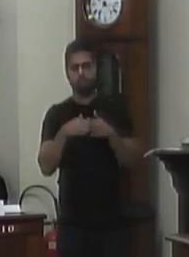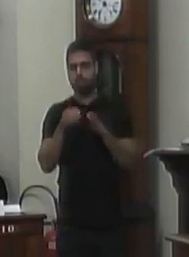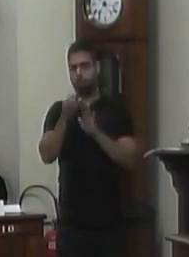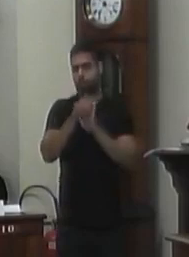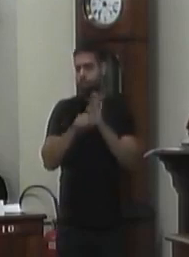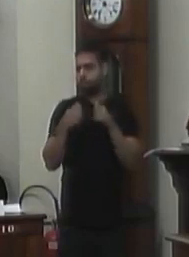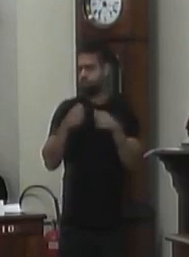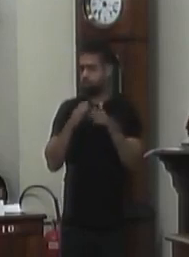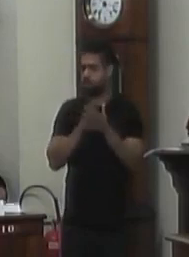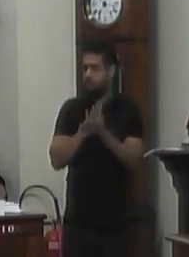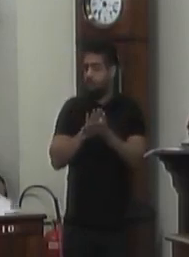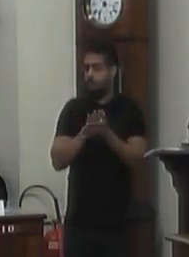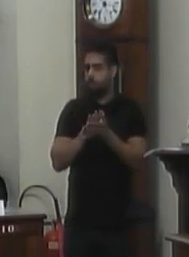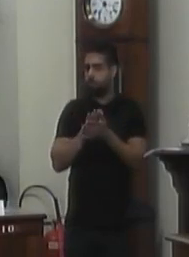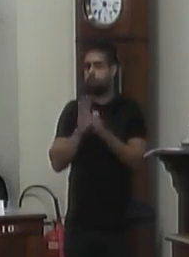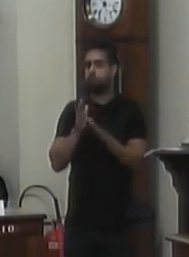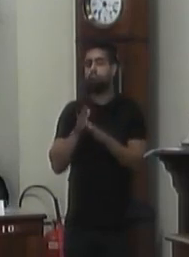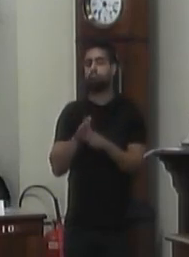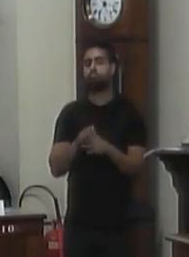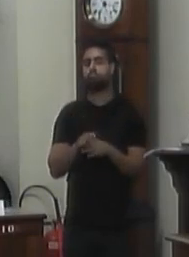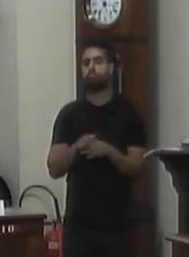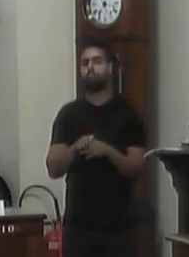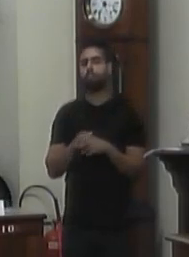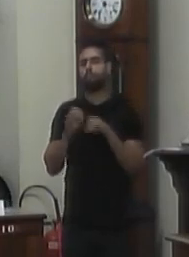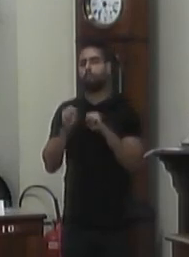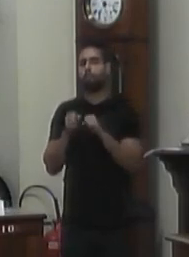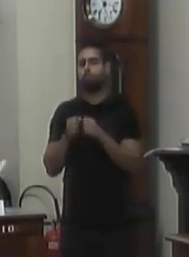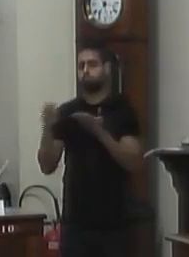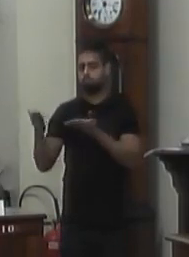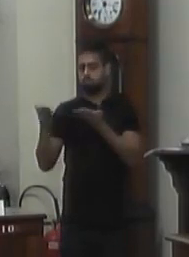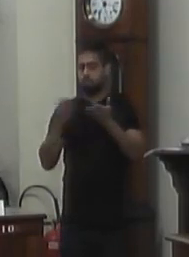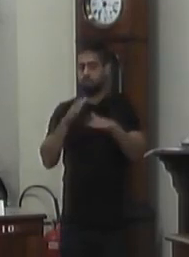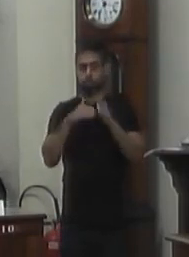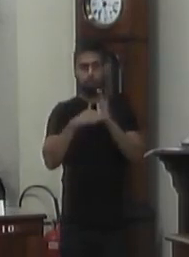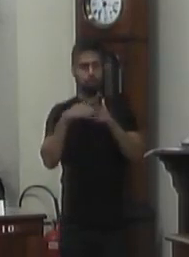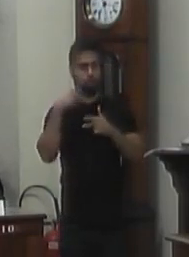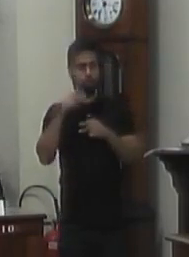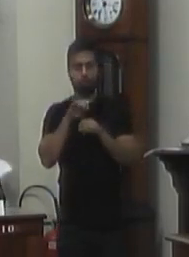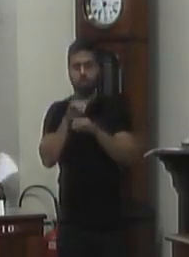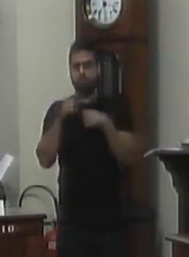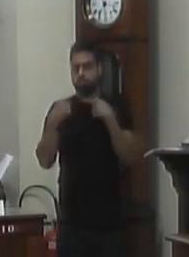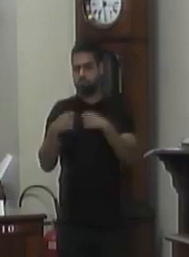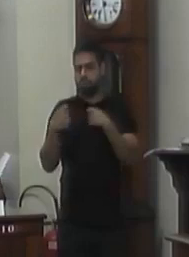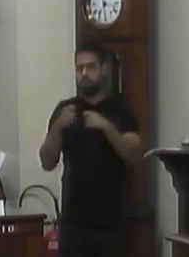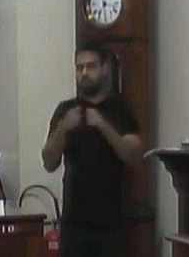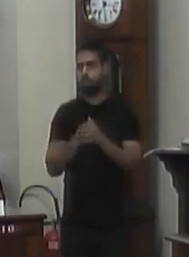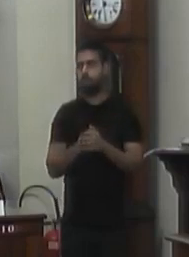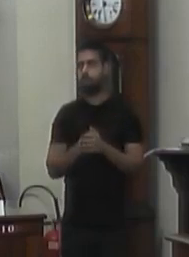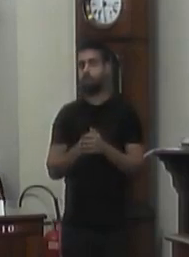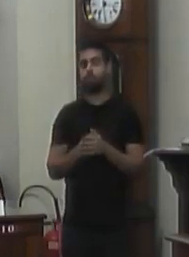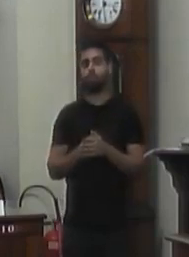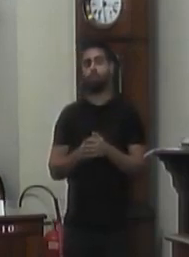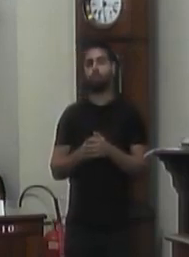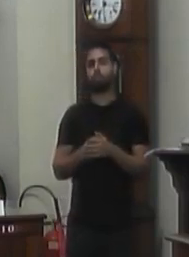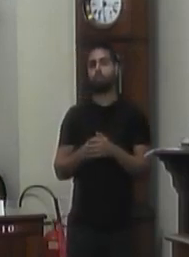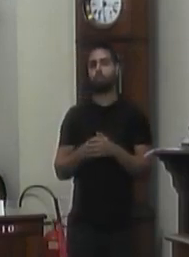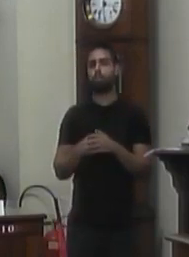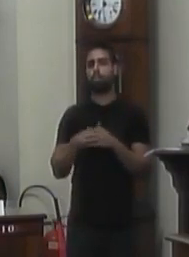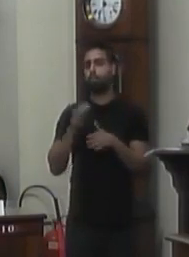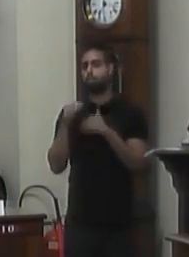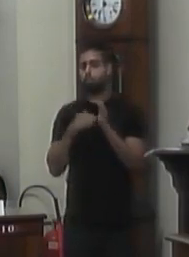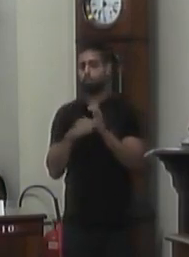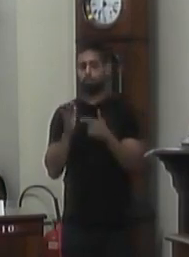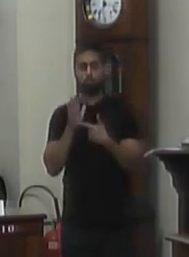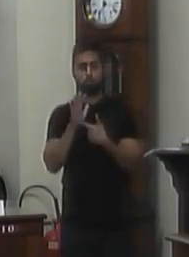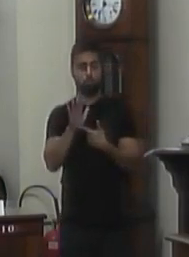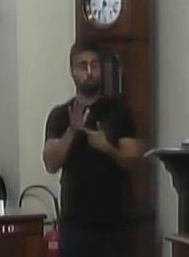formalidades. Nós estamos lá para poder atendê-los no que for preciso, e as demandas que foram apresentadas